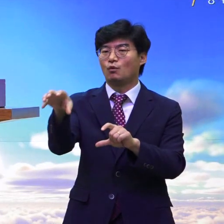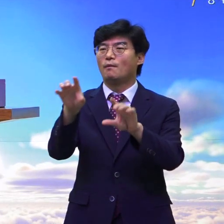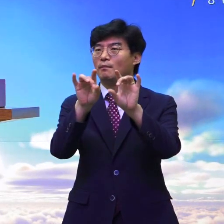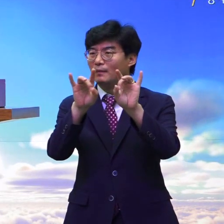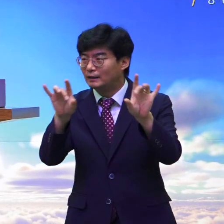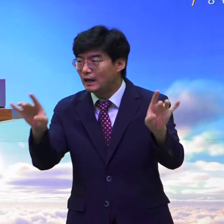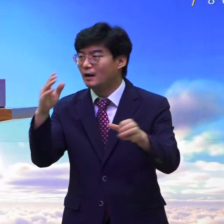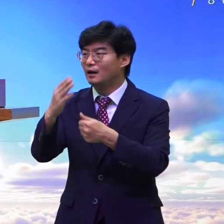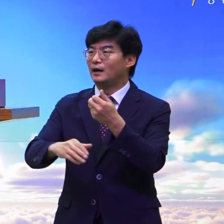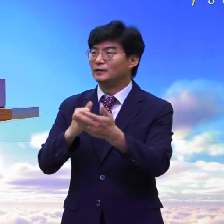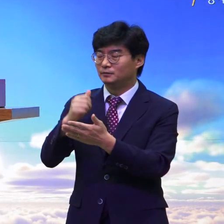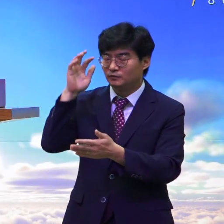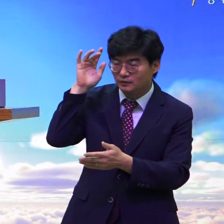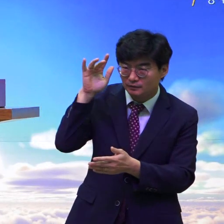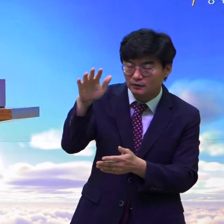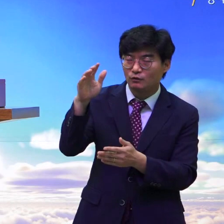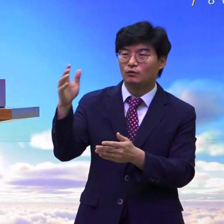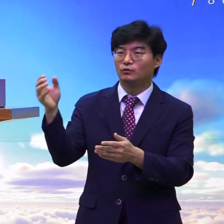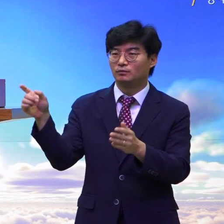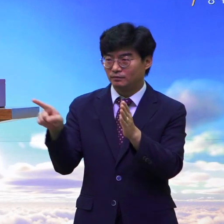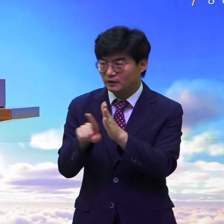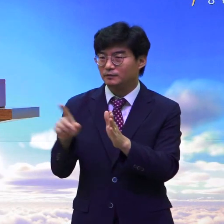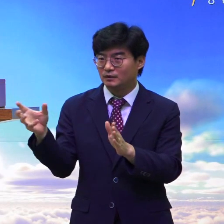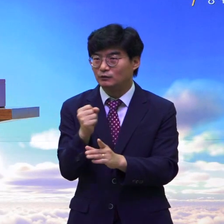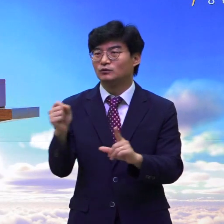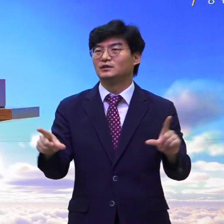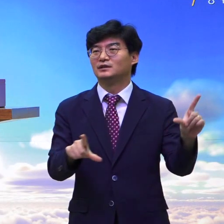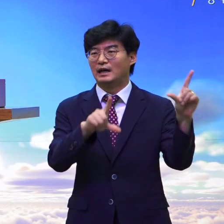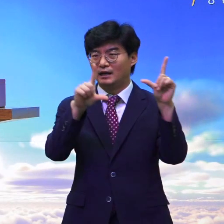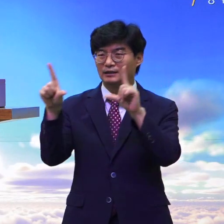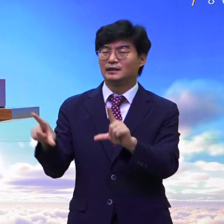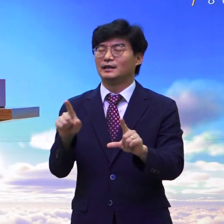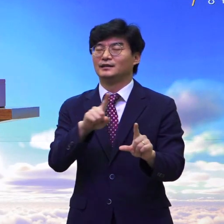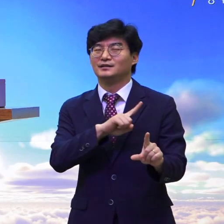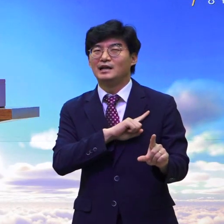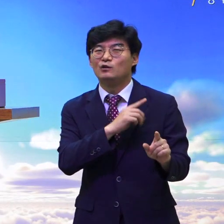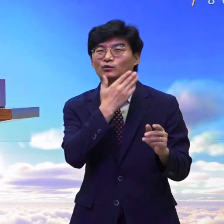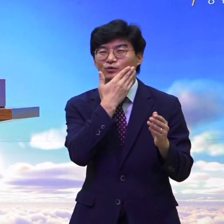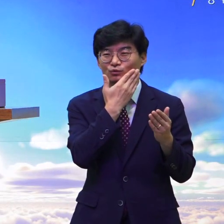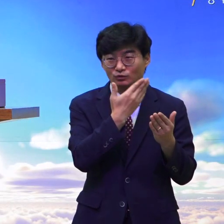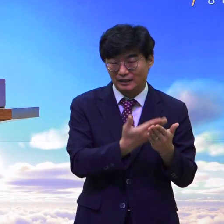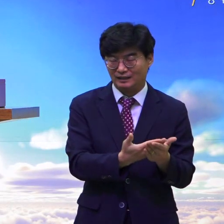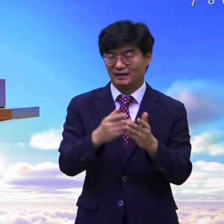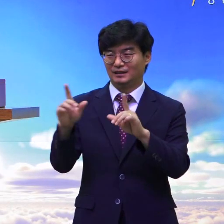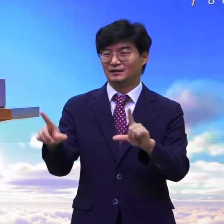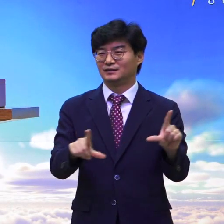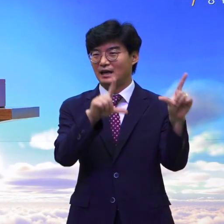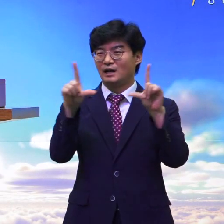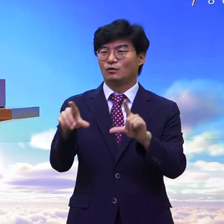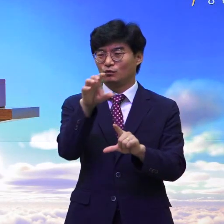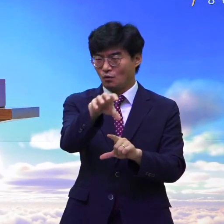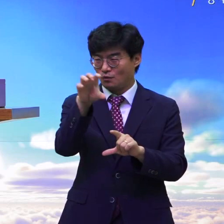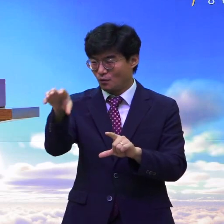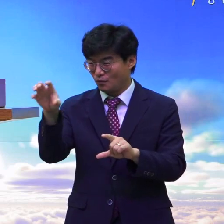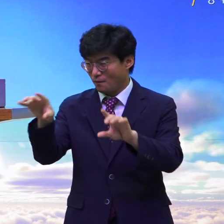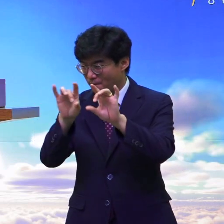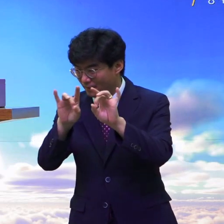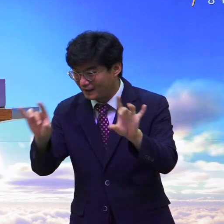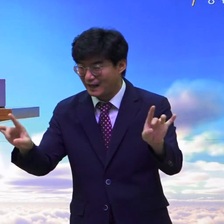것이 하나님께 쓰임받는 길입니다. 오늘 이 시대에 가장 필요한 것입니다. 여러분 삶의 현장에서 한 번 더 기도하고 한 번 더